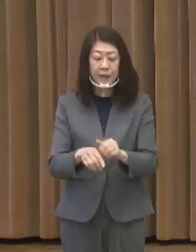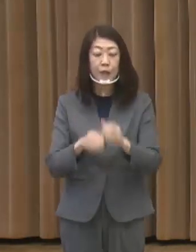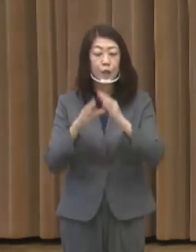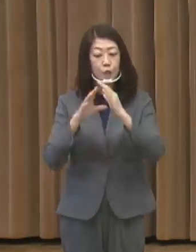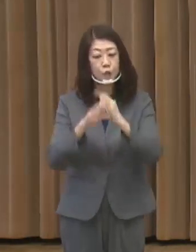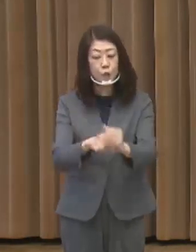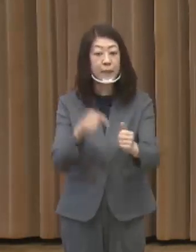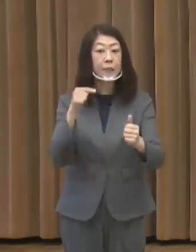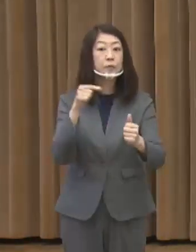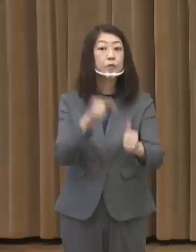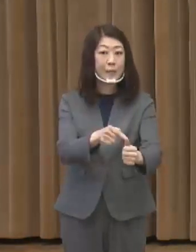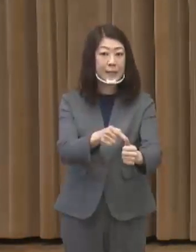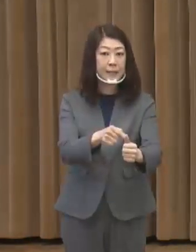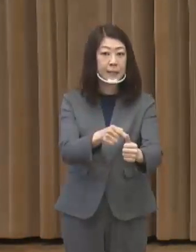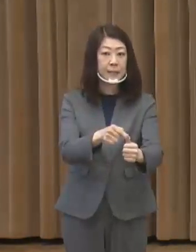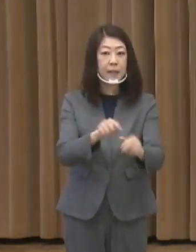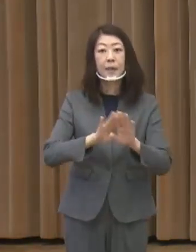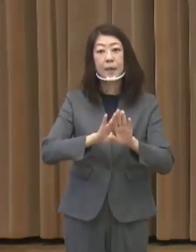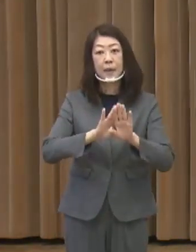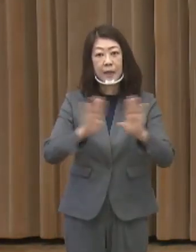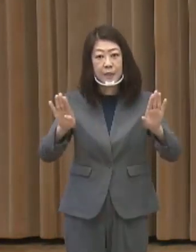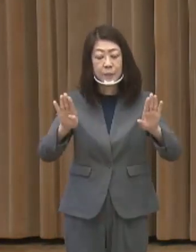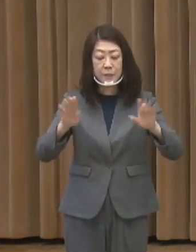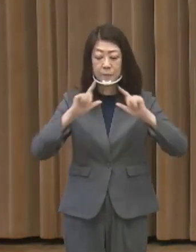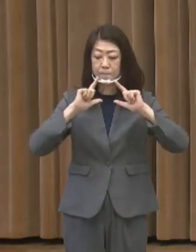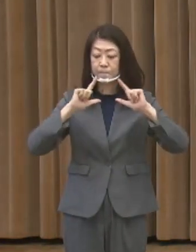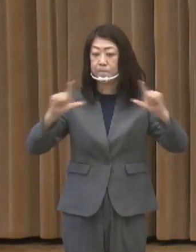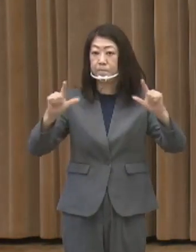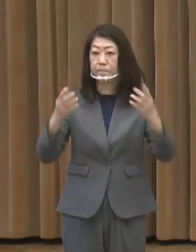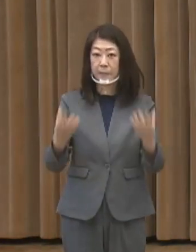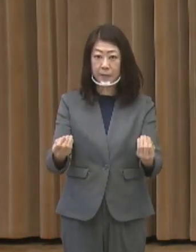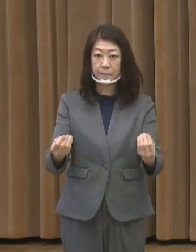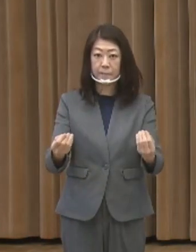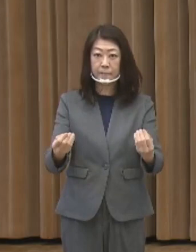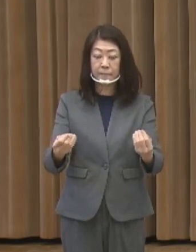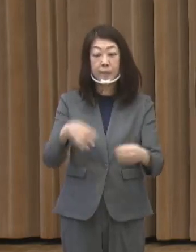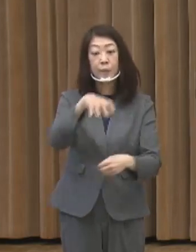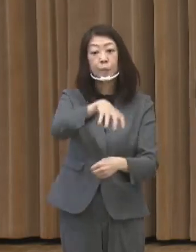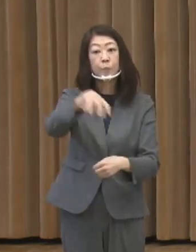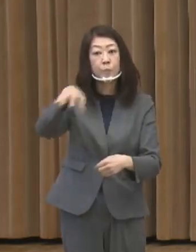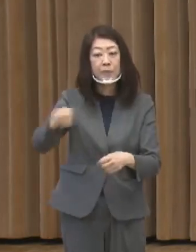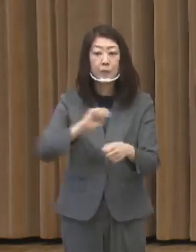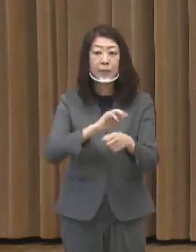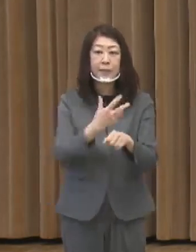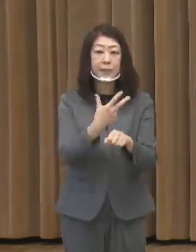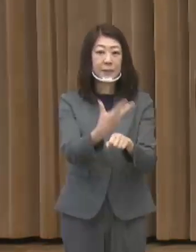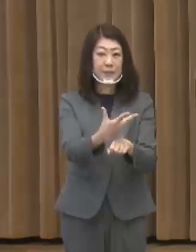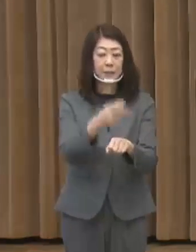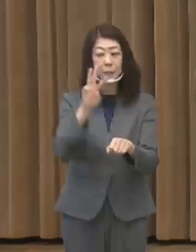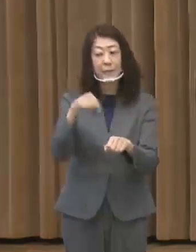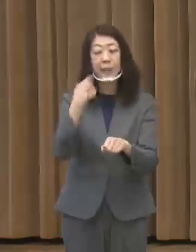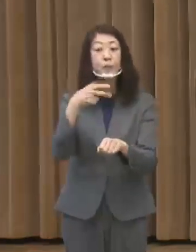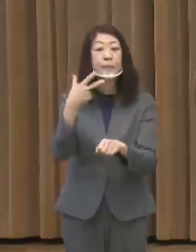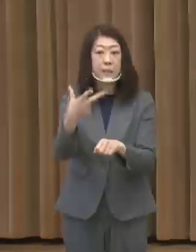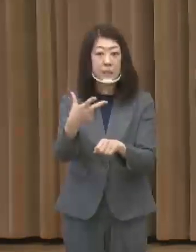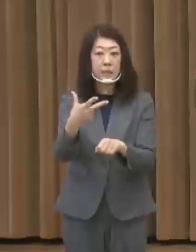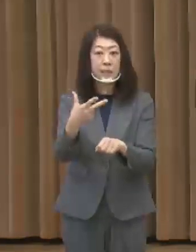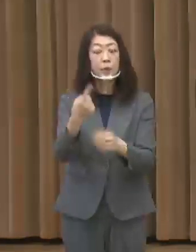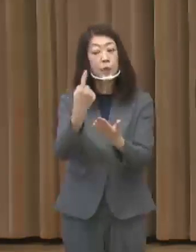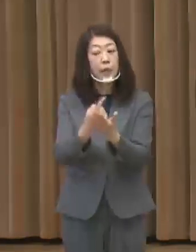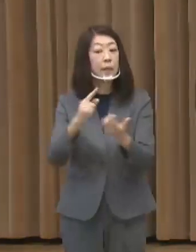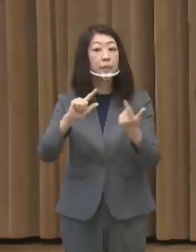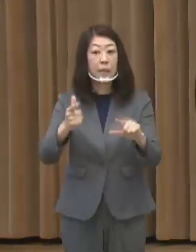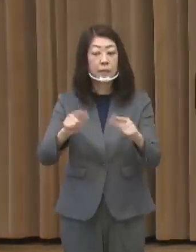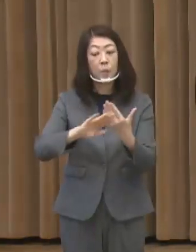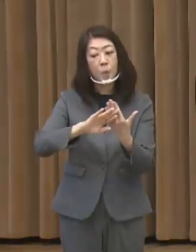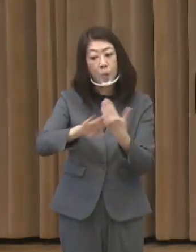されることが公示をされました。措置区域であるさいたま市及び川口市の皆様はもとより、措置区